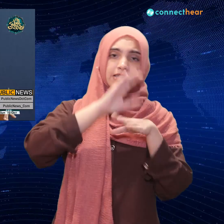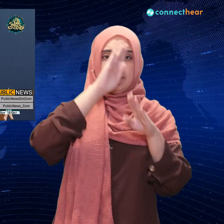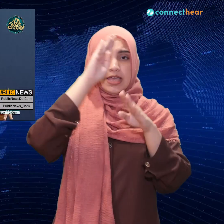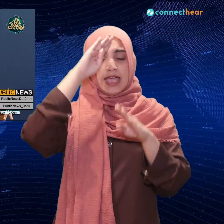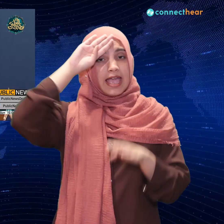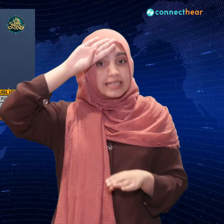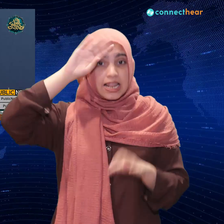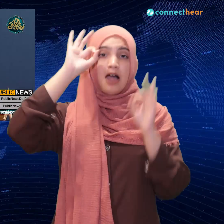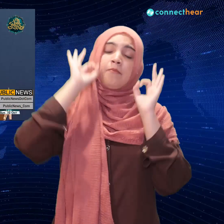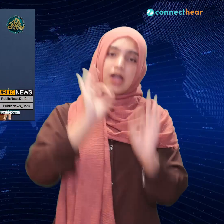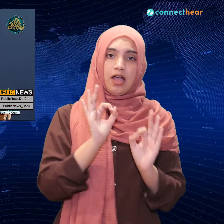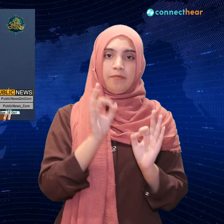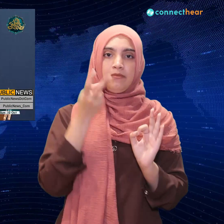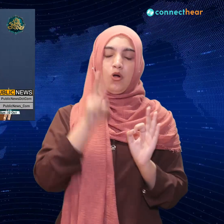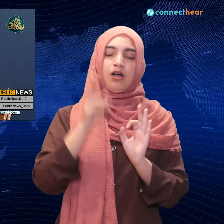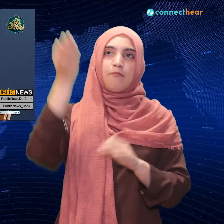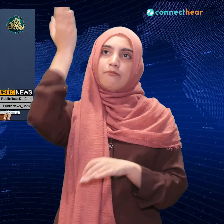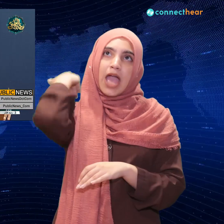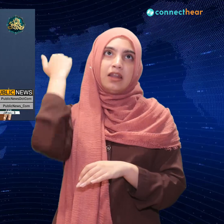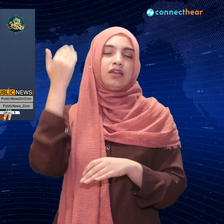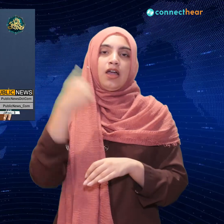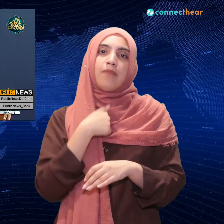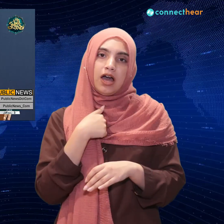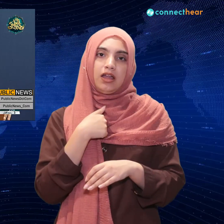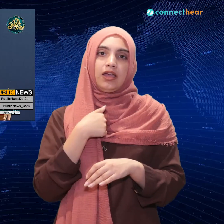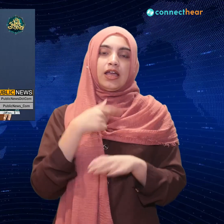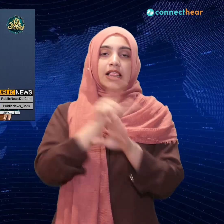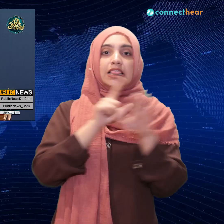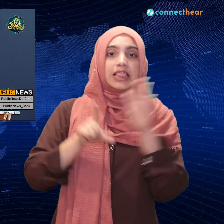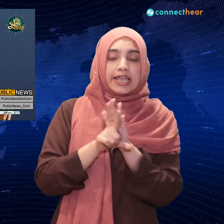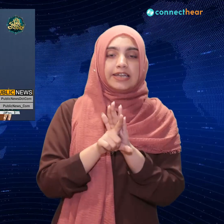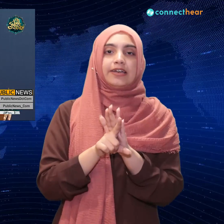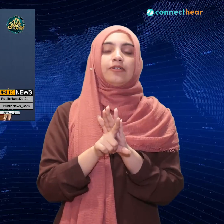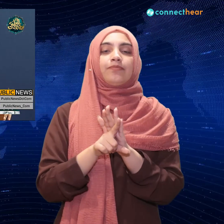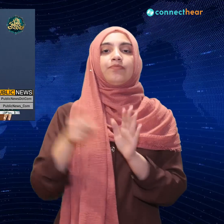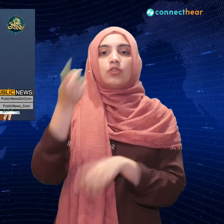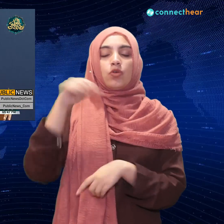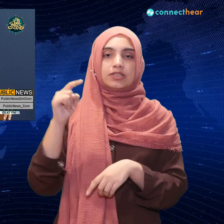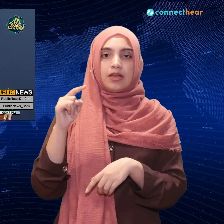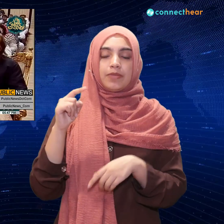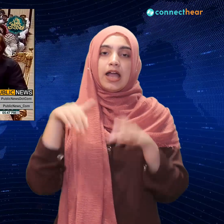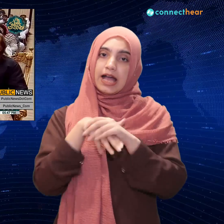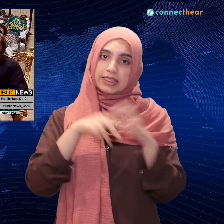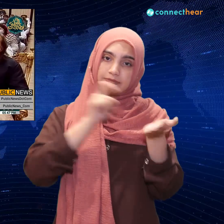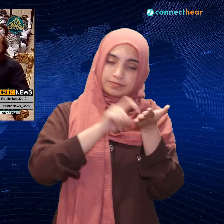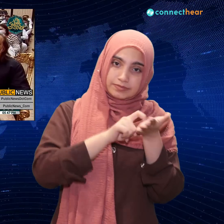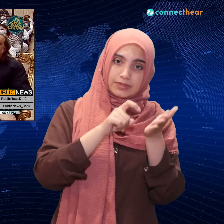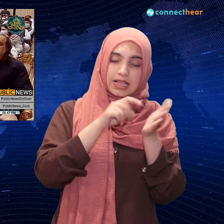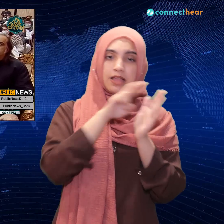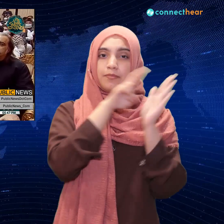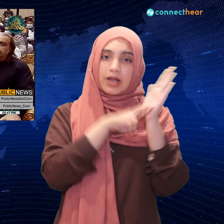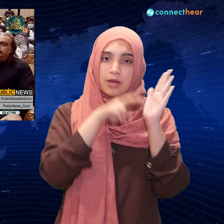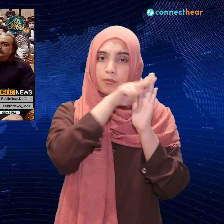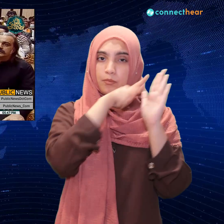جو فاؤنڈنگ فادرز تھے آبجیکٹو ریزولوشن میں انہوں نے جو پاکستان کا مقصد تھا اس میں